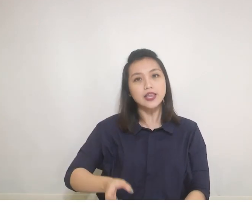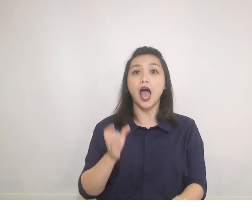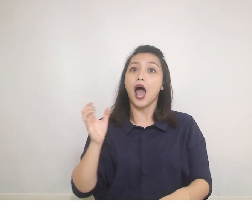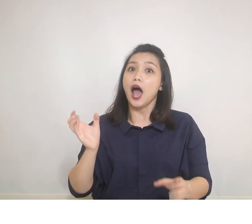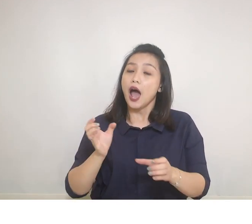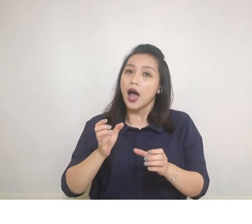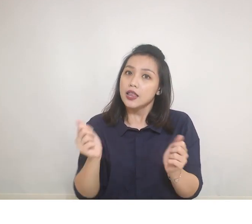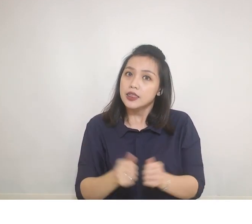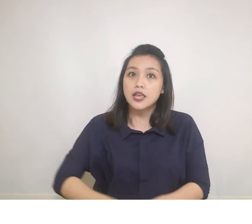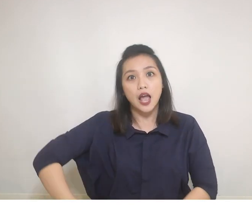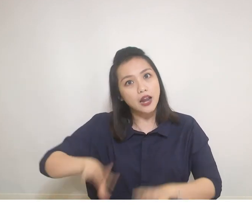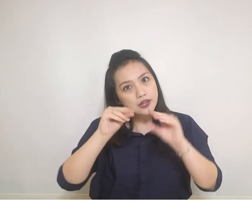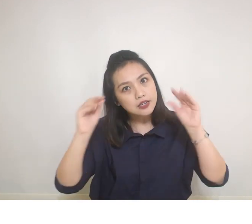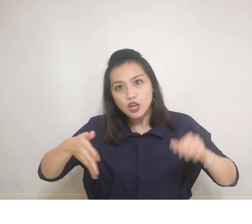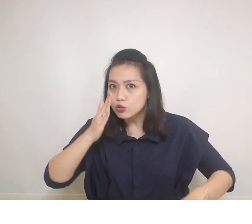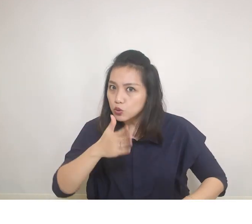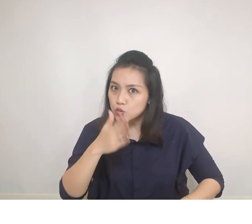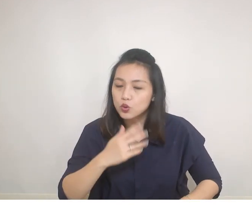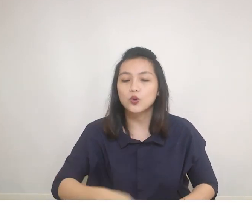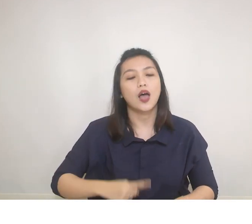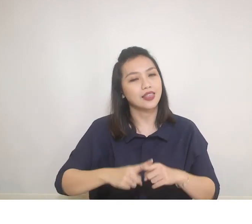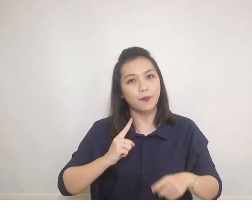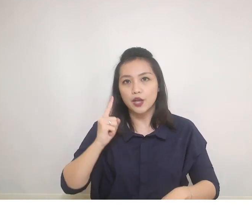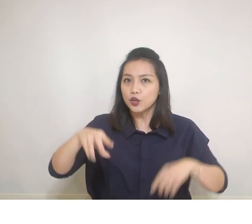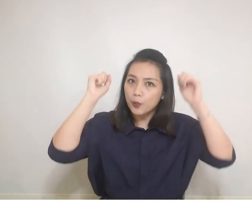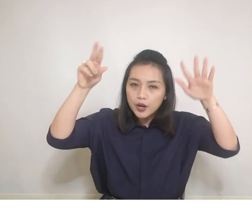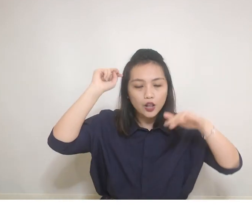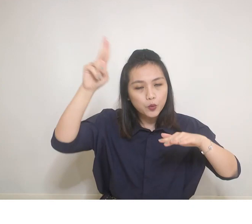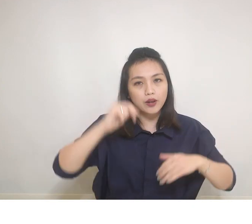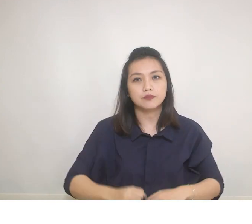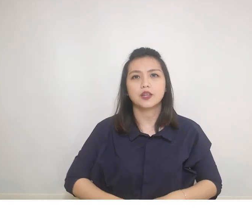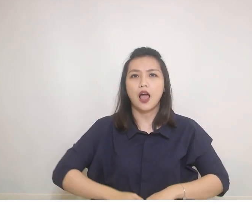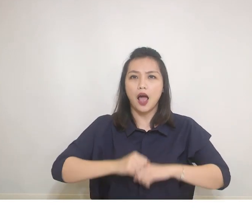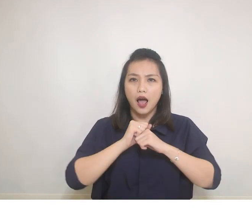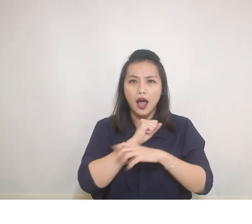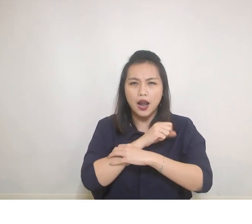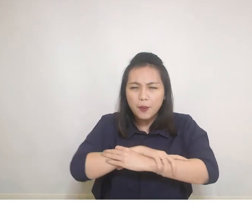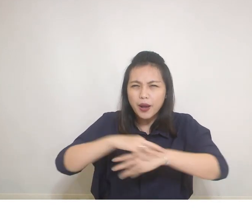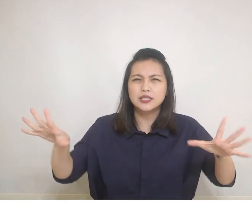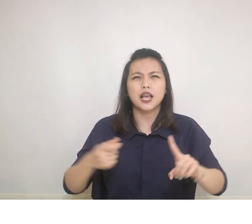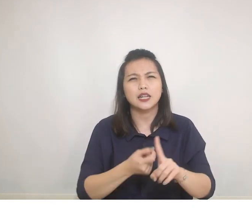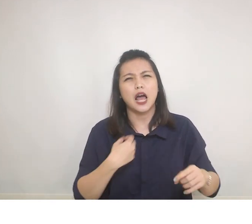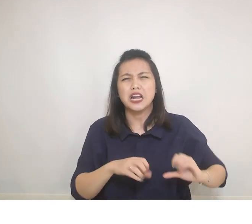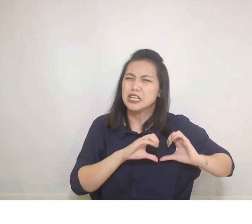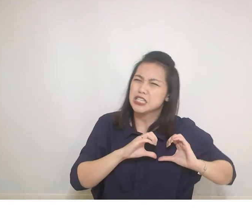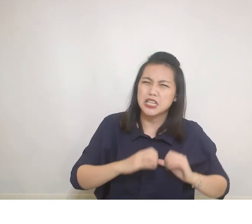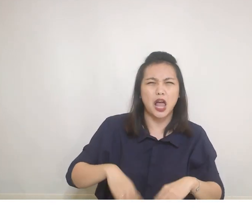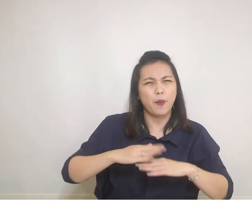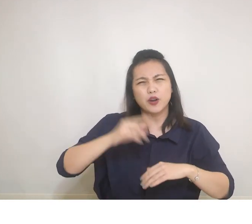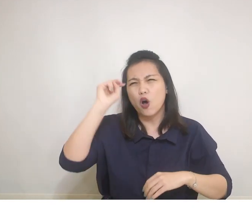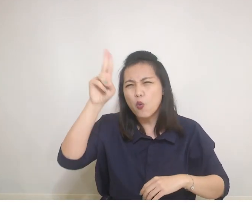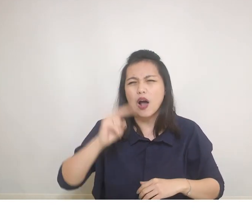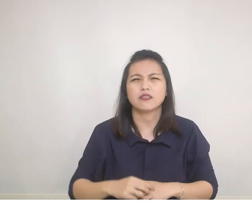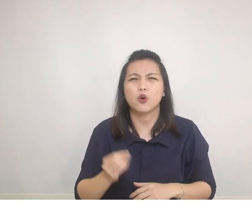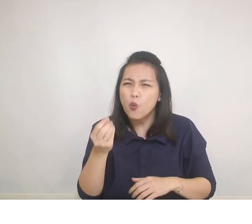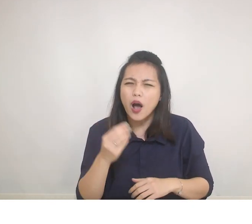semua menerimanya. Terima kasih Tuhan, kami percaya urapan Allah itu terjadi kepada setiap orang yang mengasihi Tuhan dan